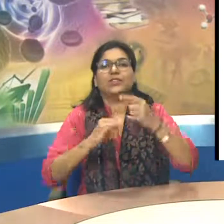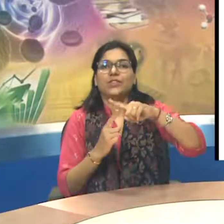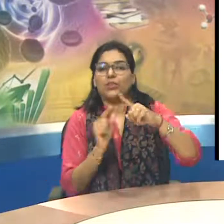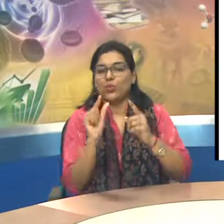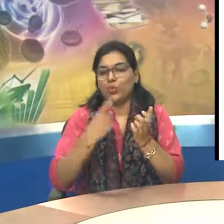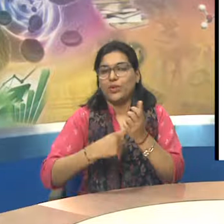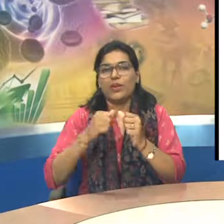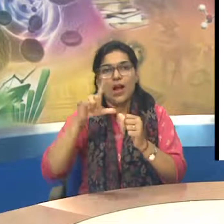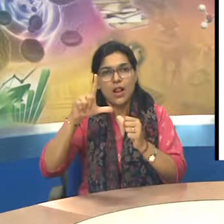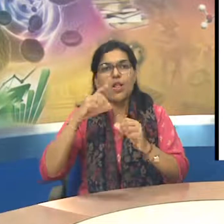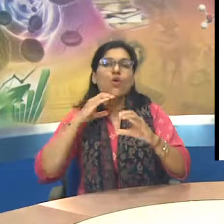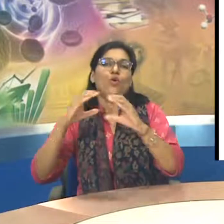gestural